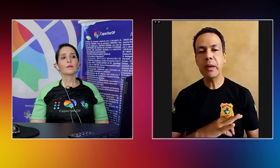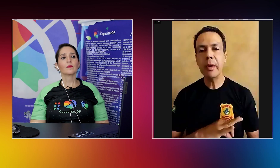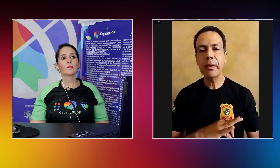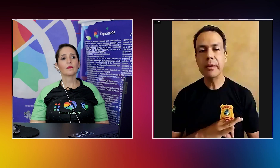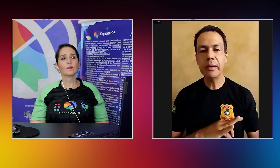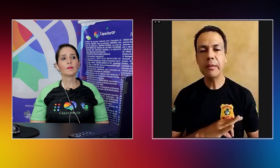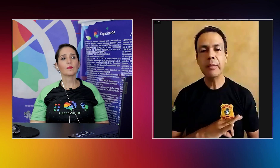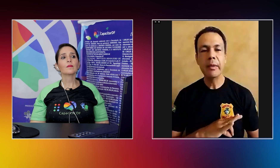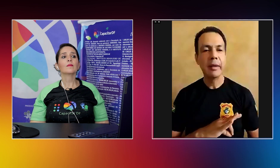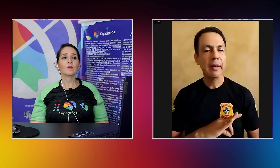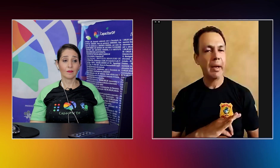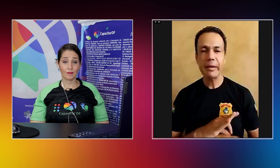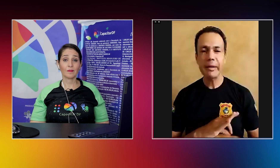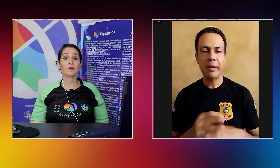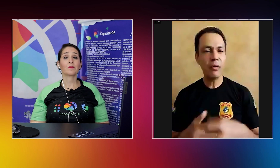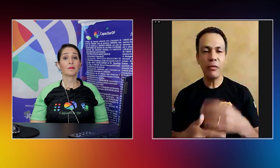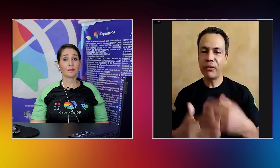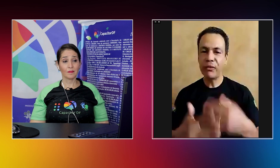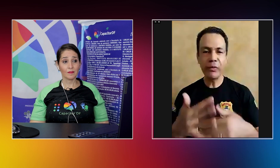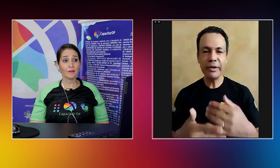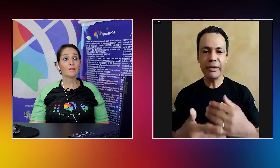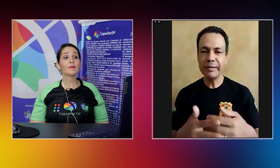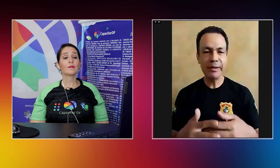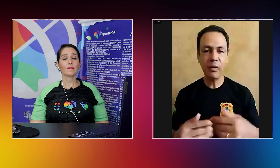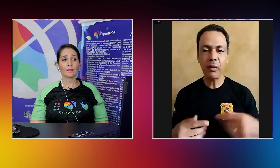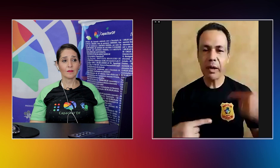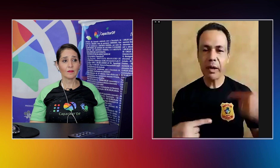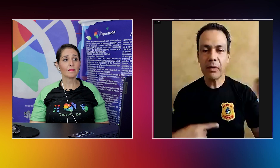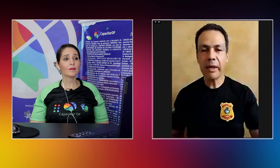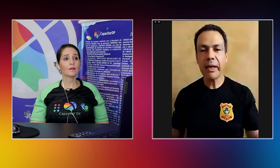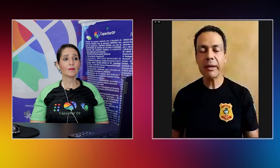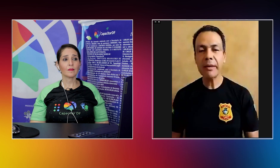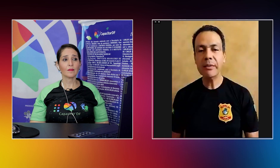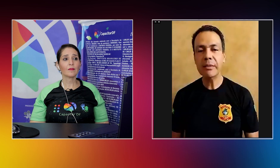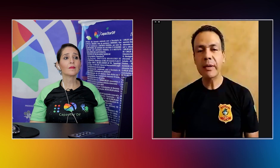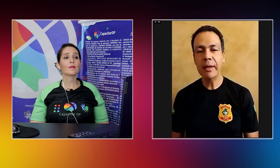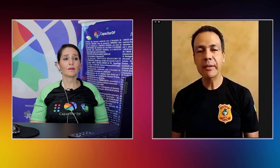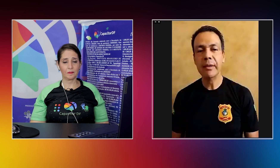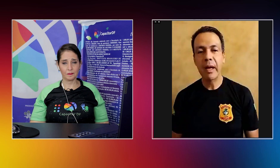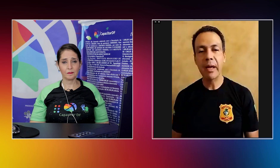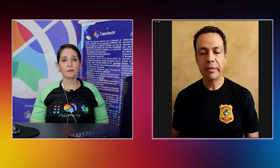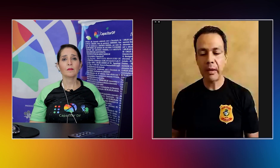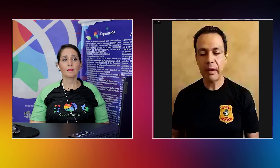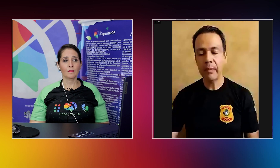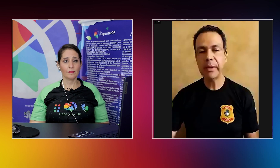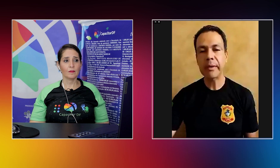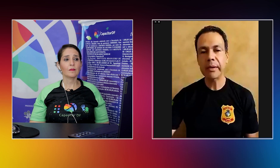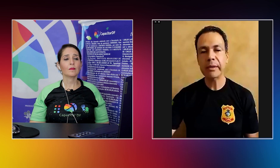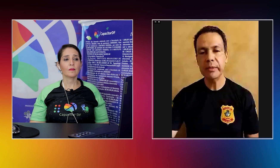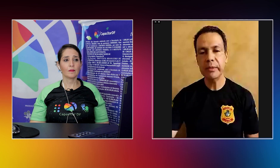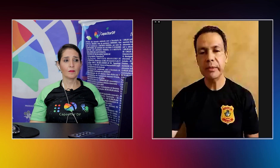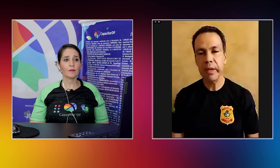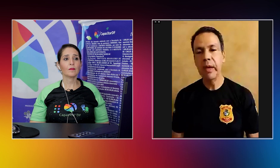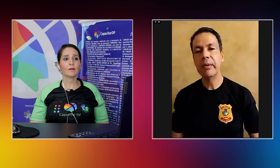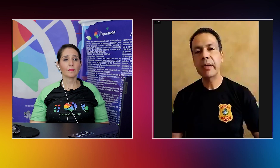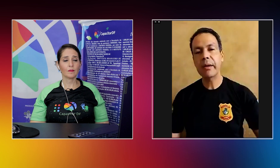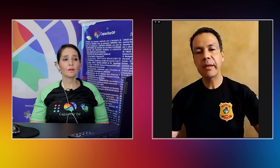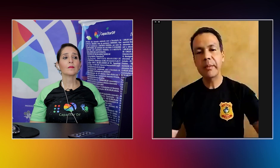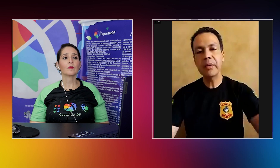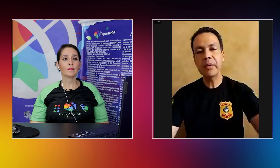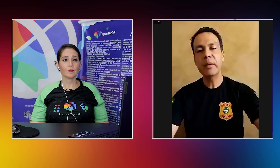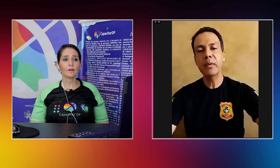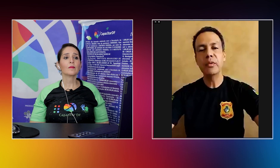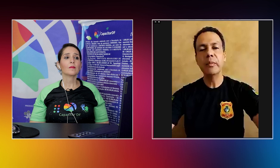trabalho, então, aí confunde qualquer colega que está do outro lado. É só realmente essa questão de ficar sempre